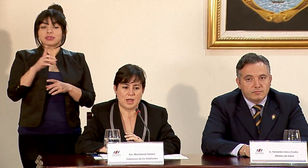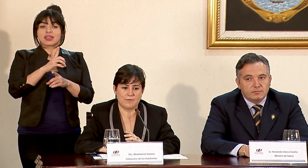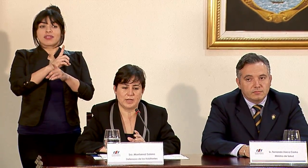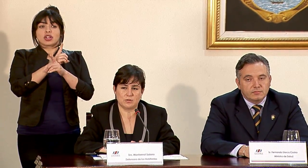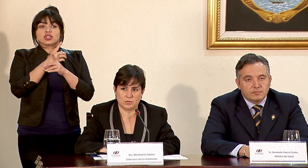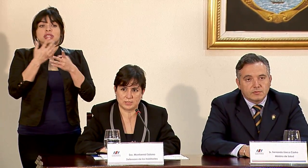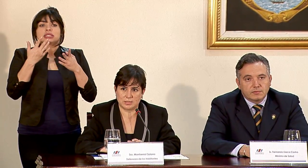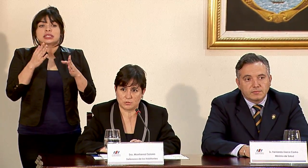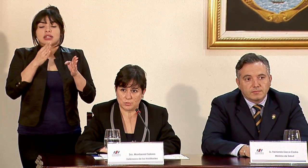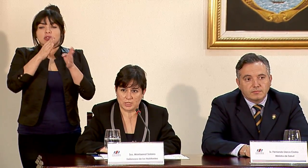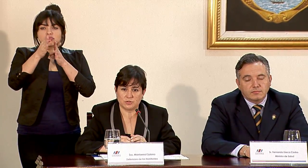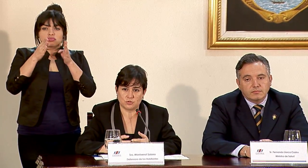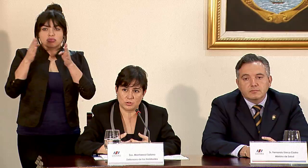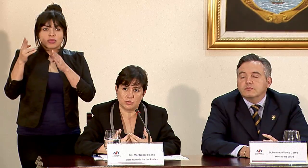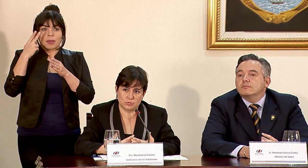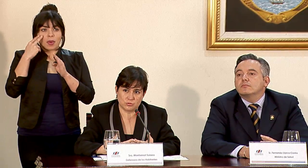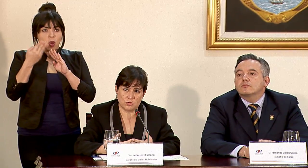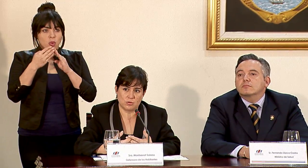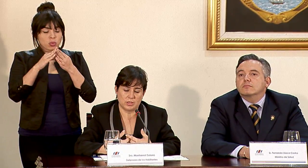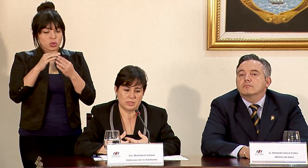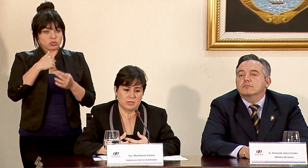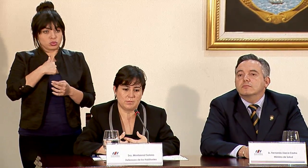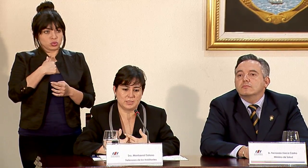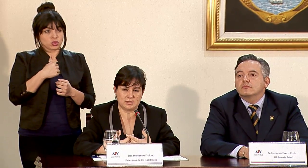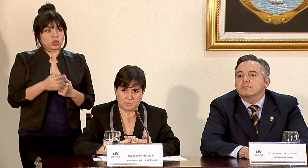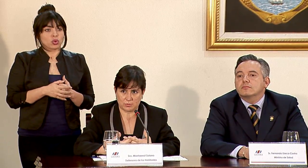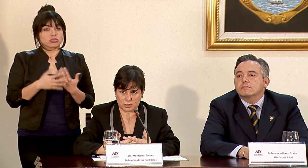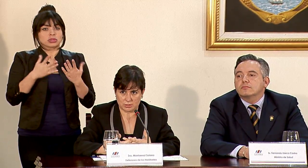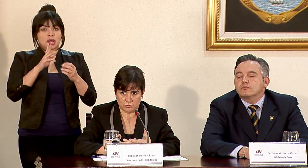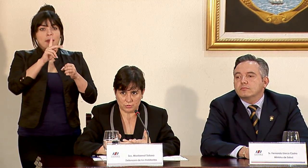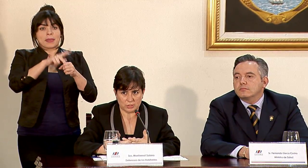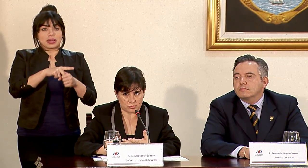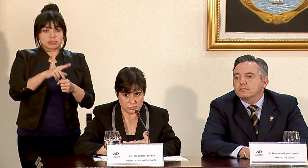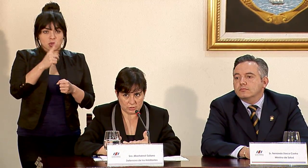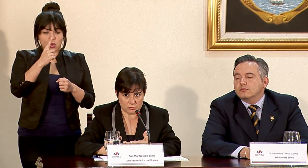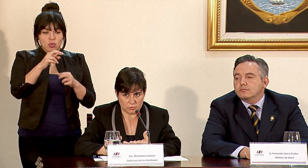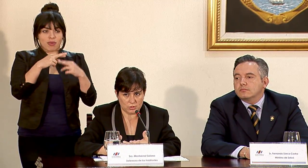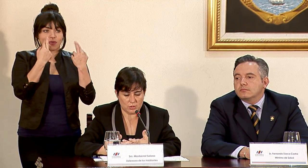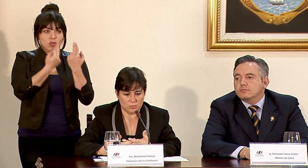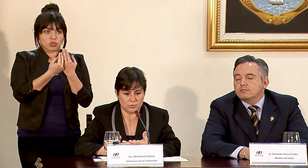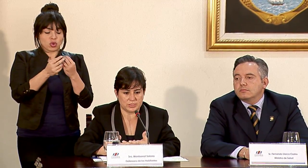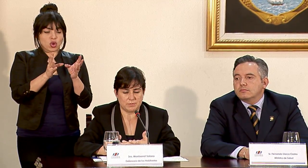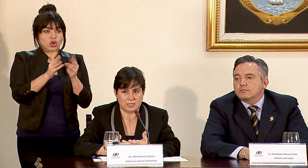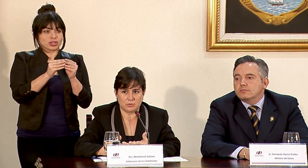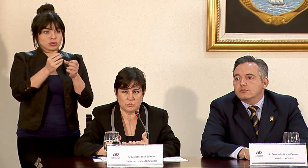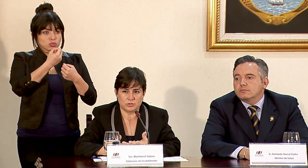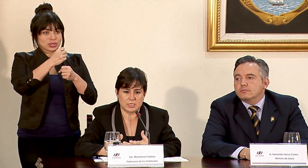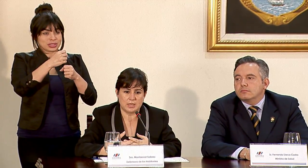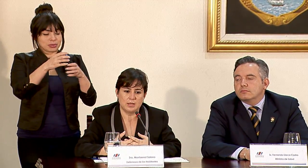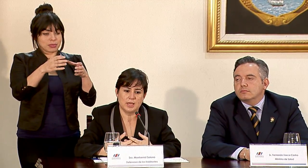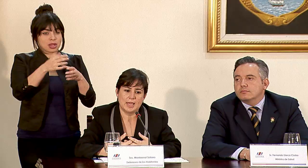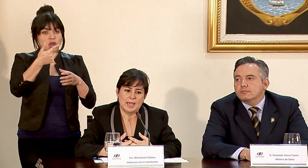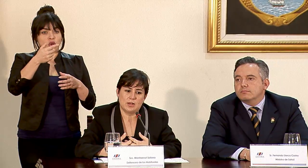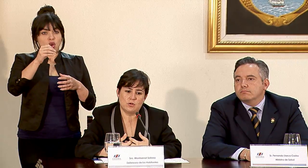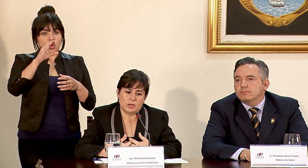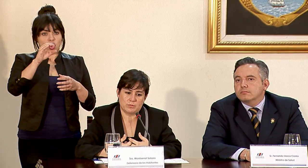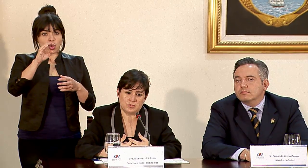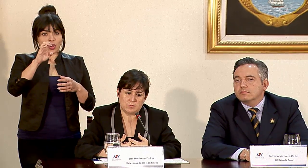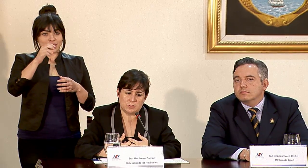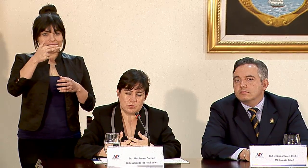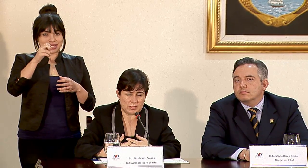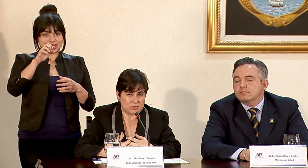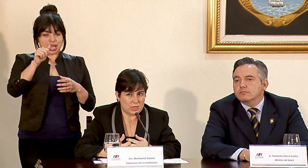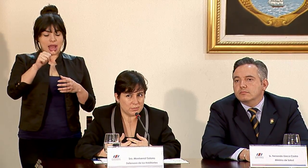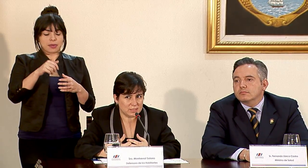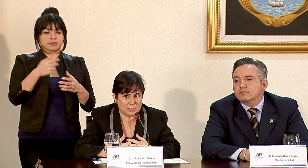a ver algunas de las comunidades. Yo incluso participé en una reunión del Consejo Municipal de Goicochea. Lo que